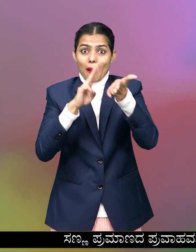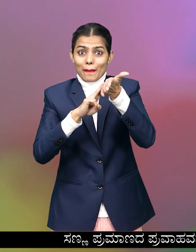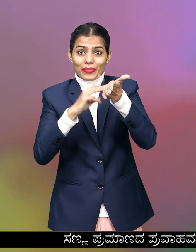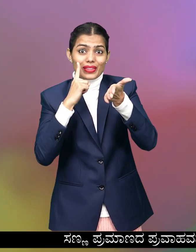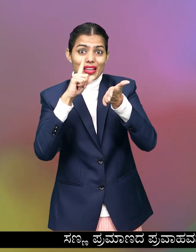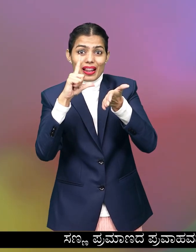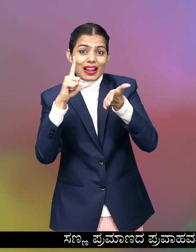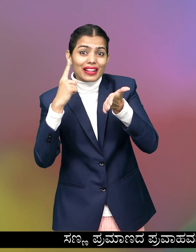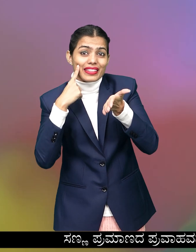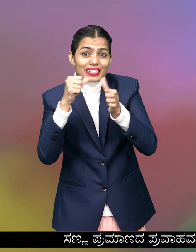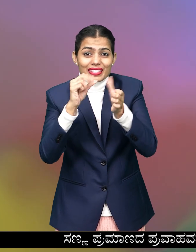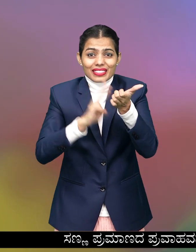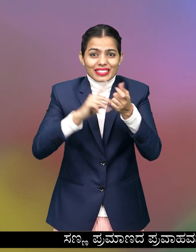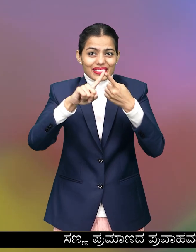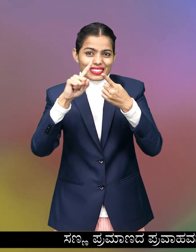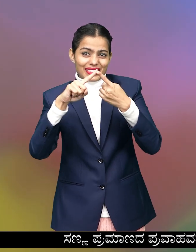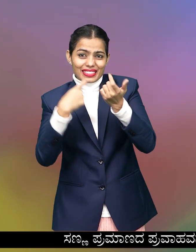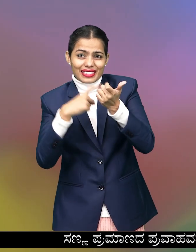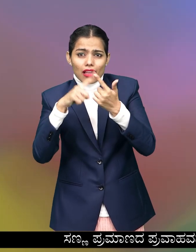ಅಥವಾ